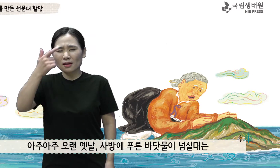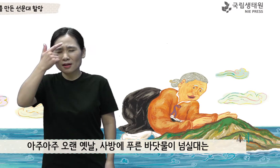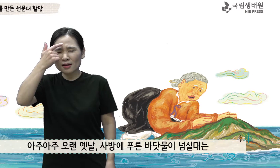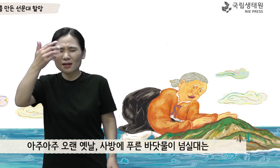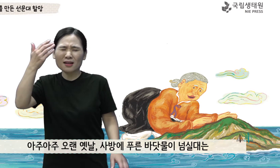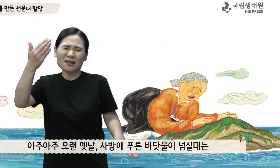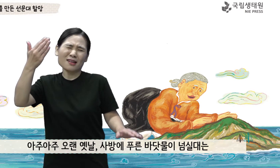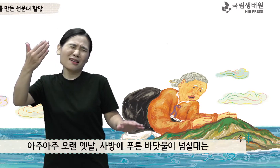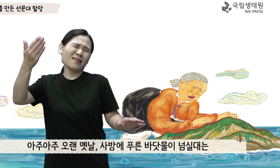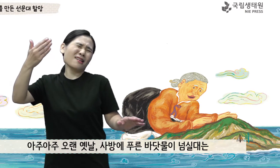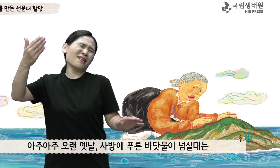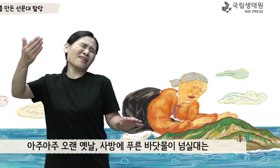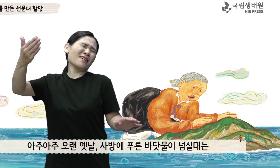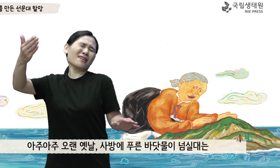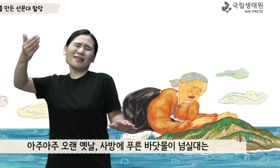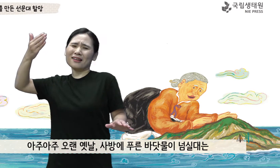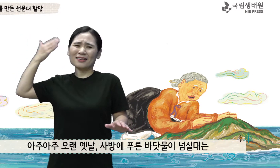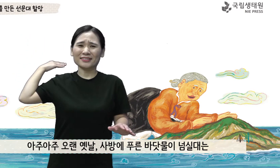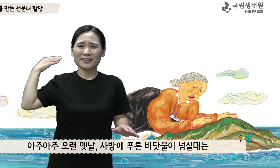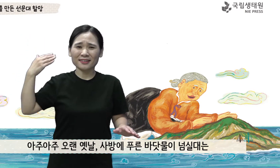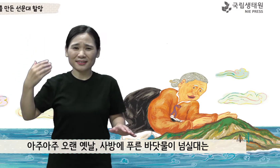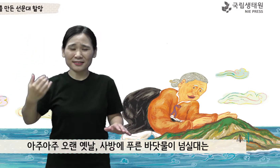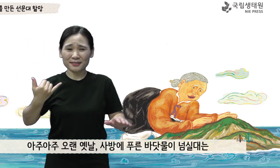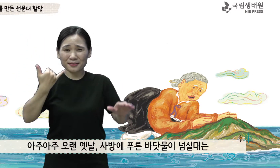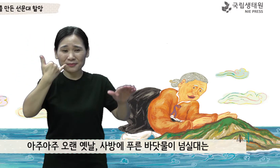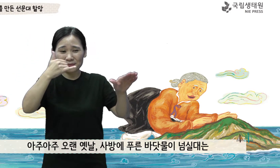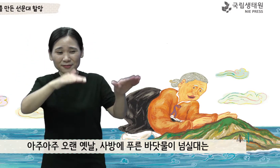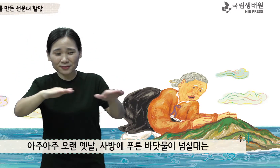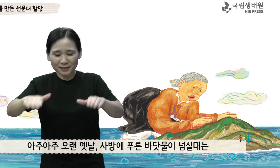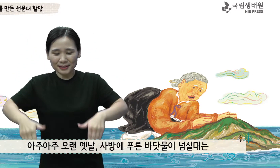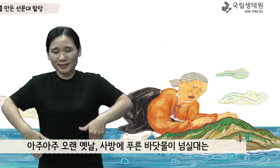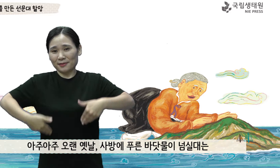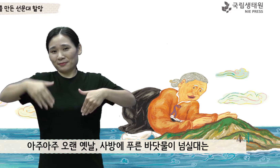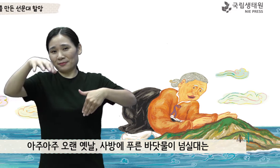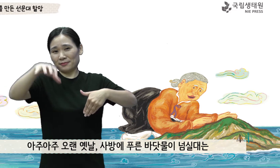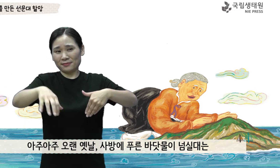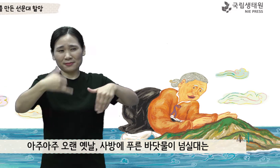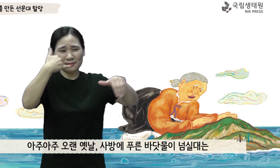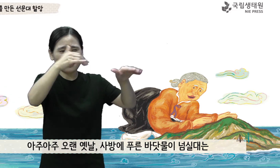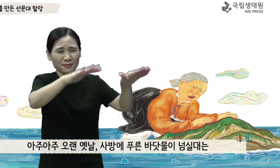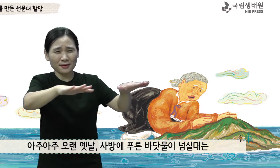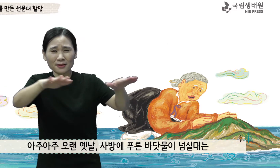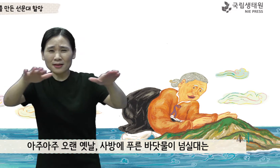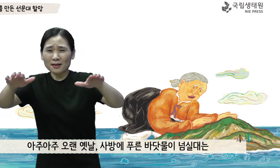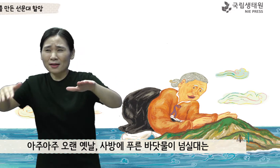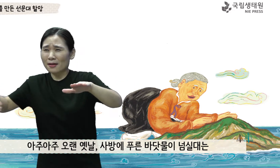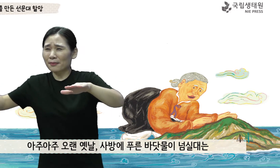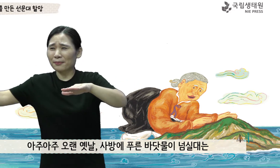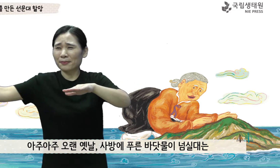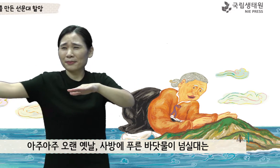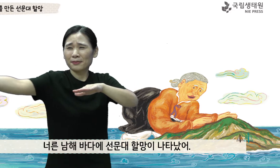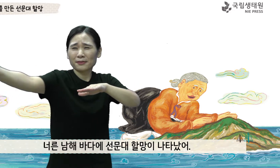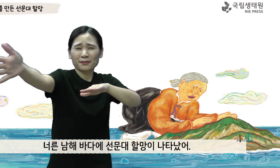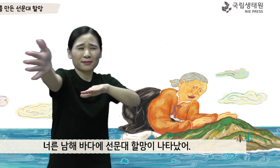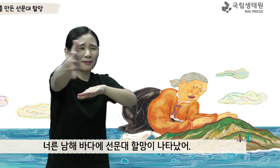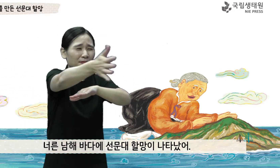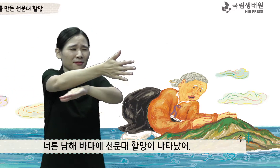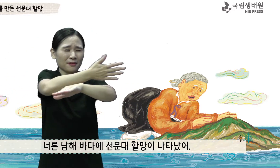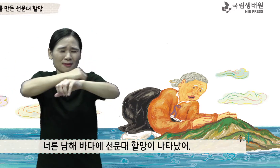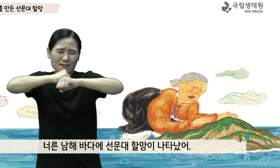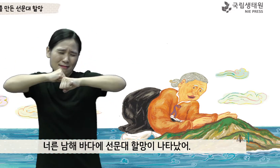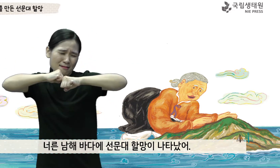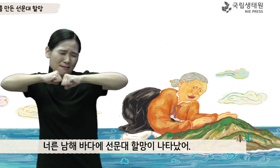아주아주 오랜 옛날, 사방에 푸른 바닷물이 넘실대는 너른